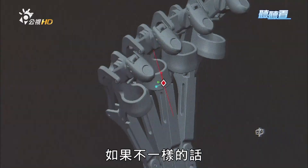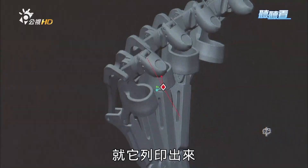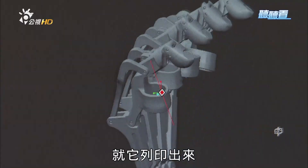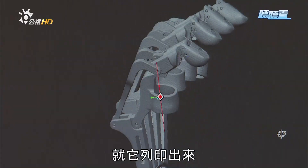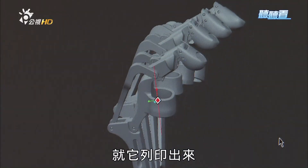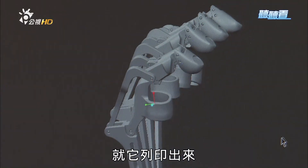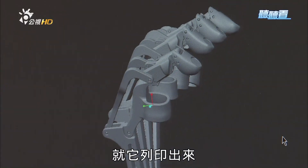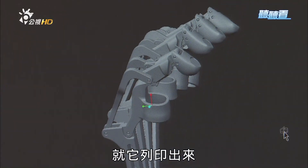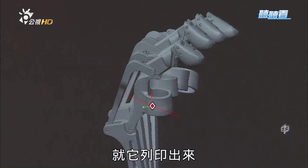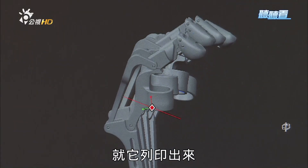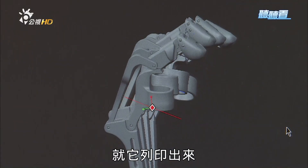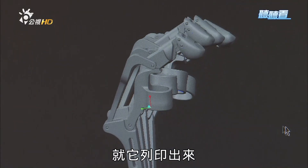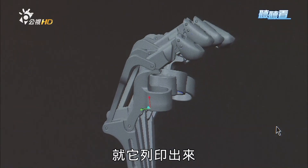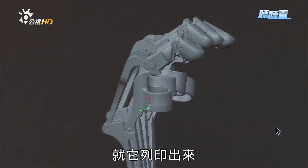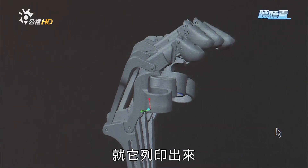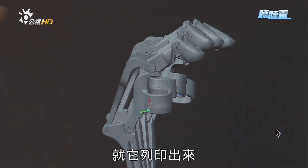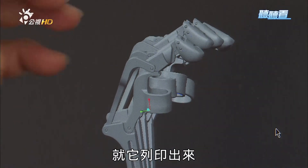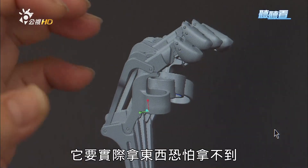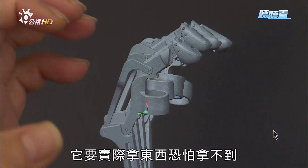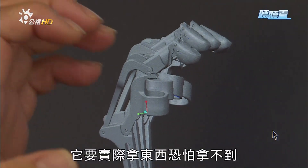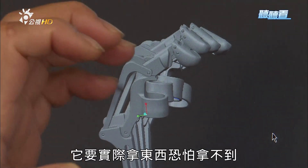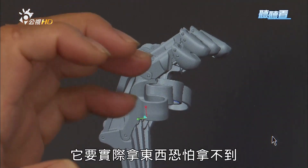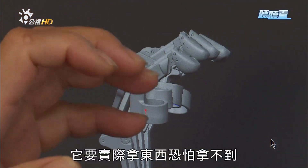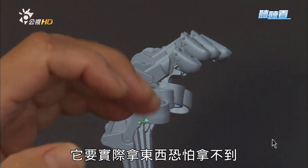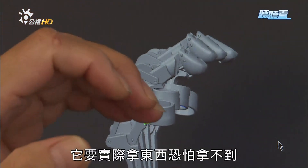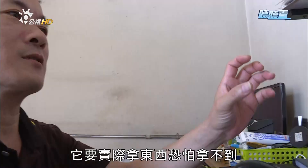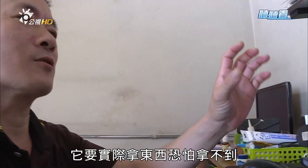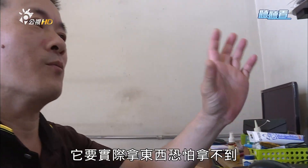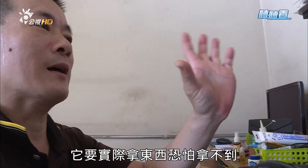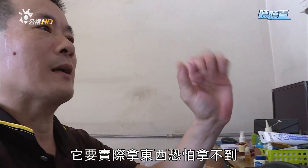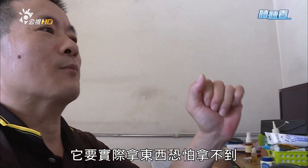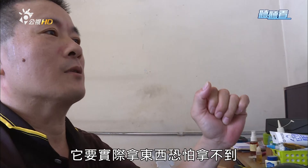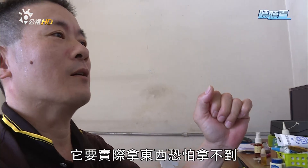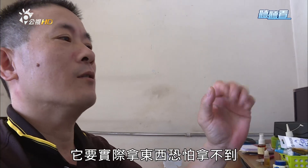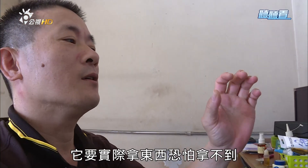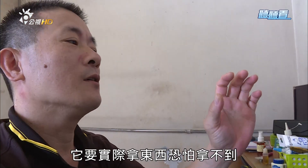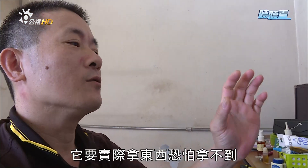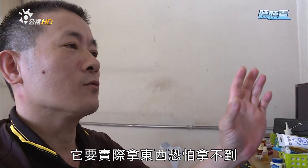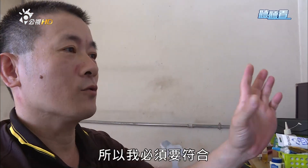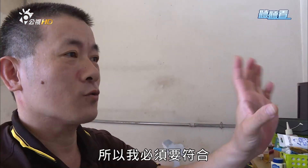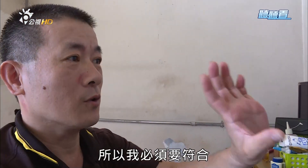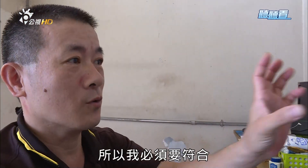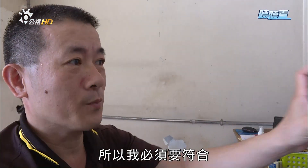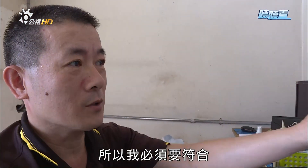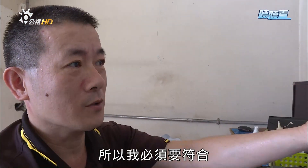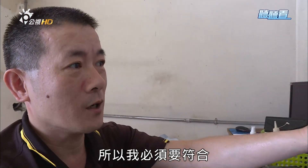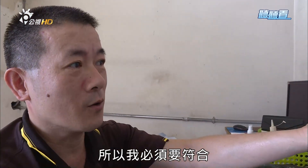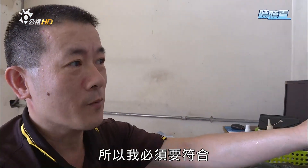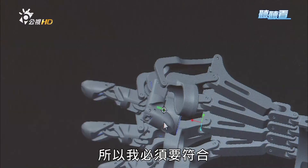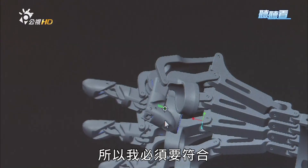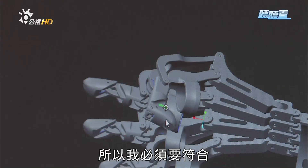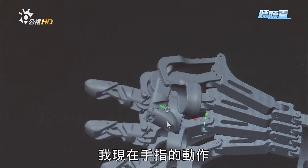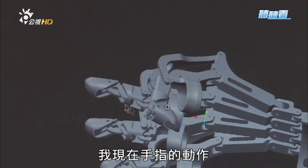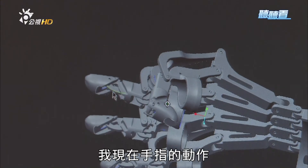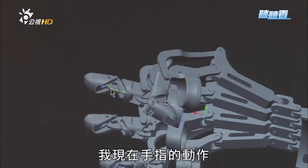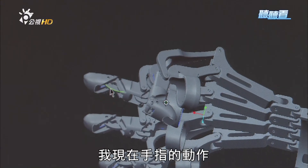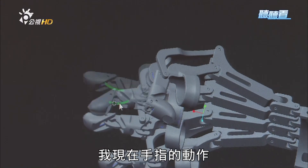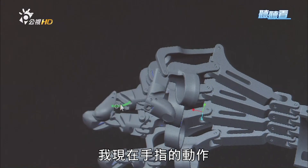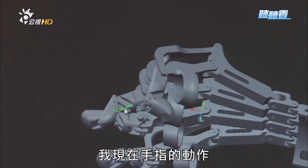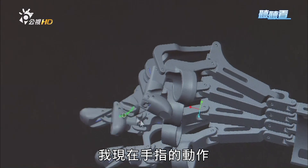就他列印出来他要实际拿东西恐怕拿不到，所以我必须要符合我现在手指的动